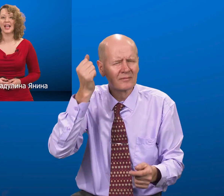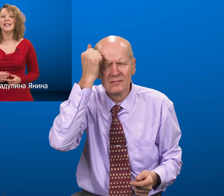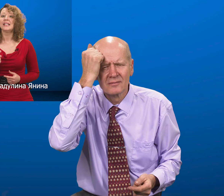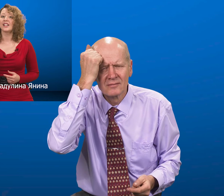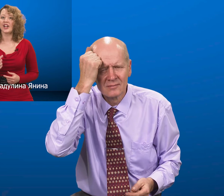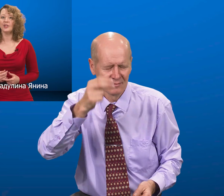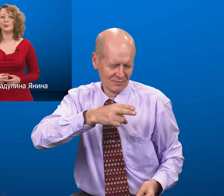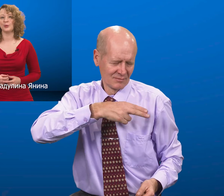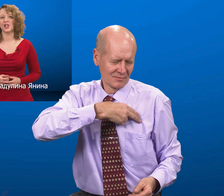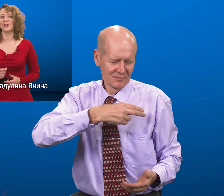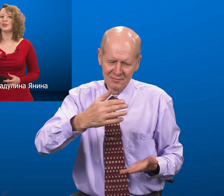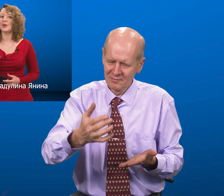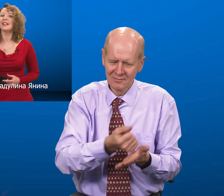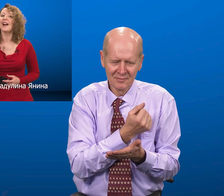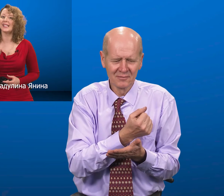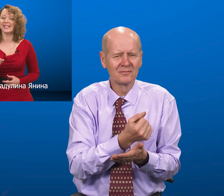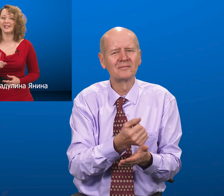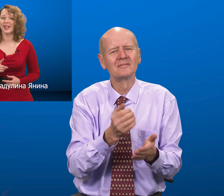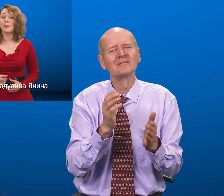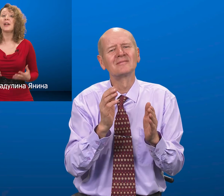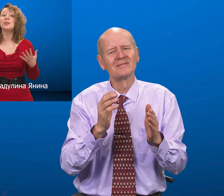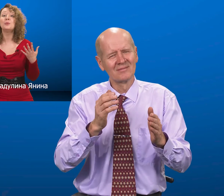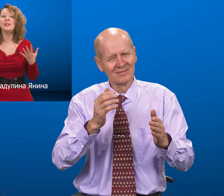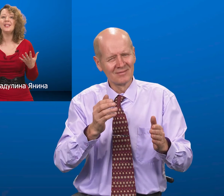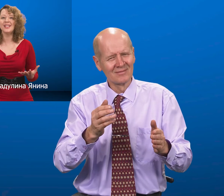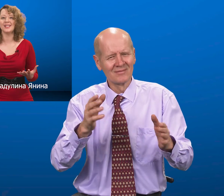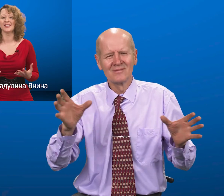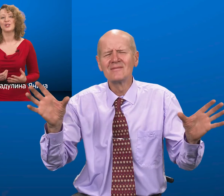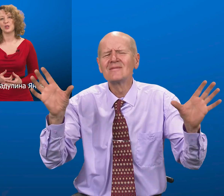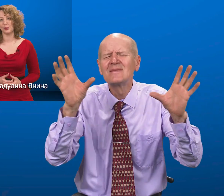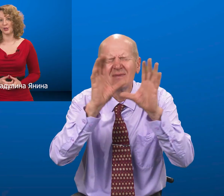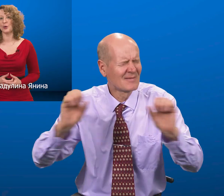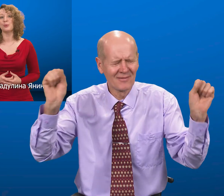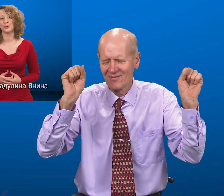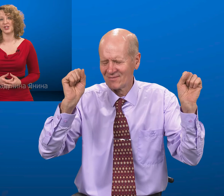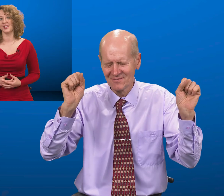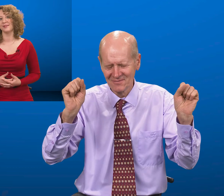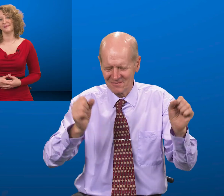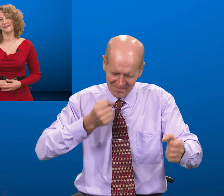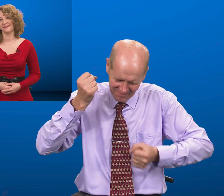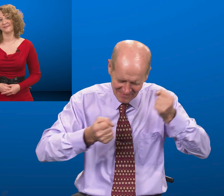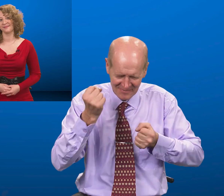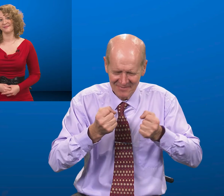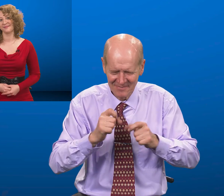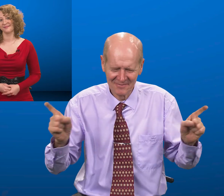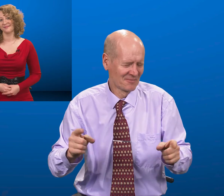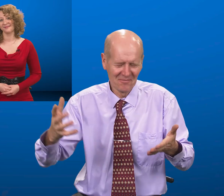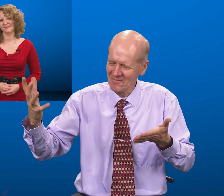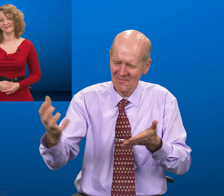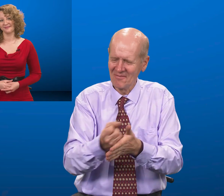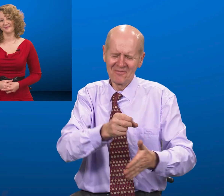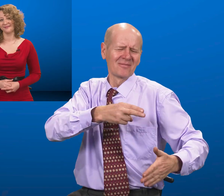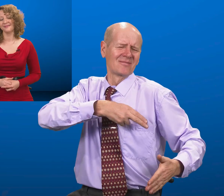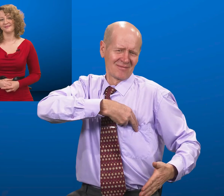помните, награду получает только один. Поэтому бегите, чтобы ее получить. Пусть вашей наградой